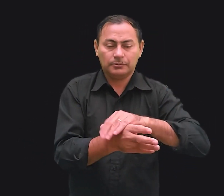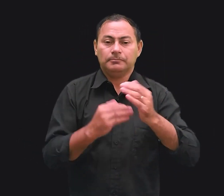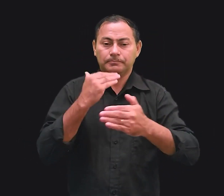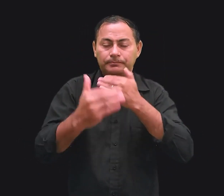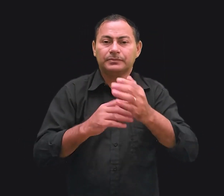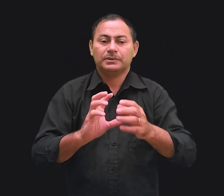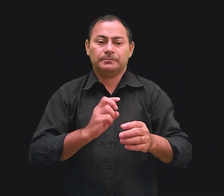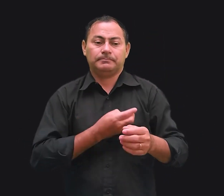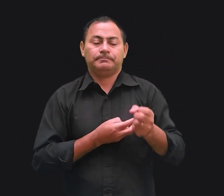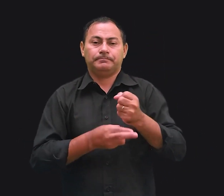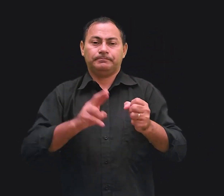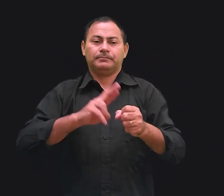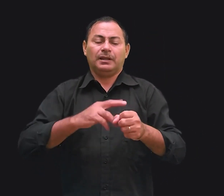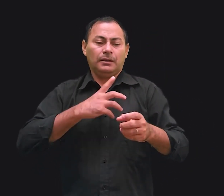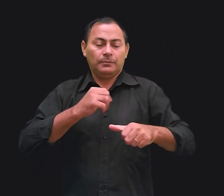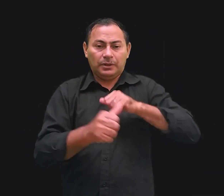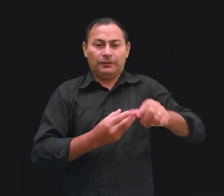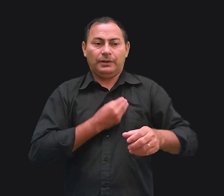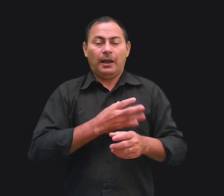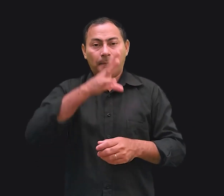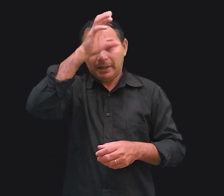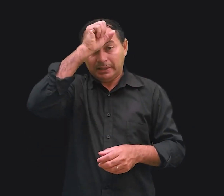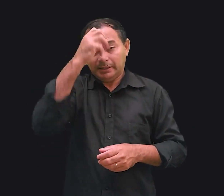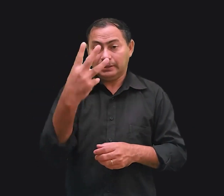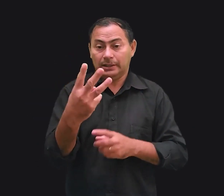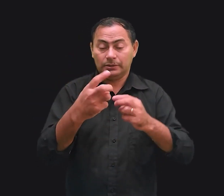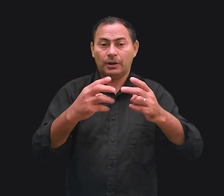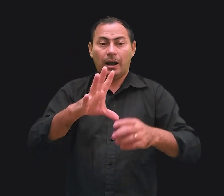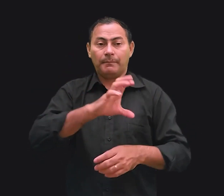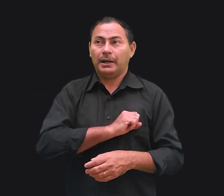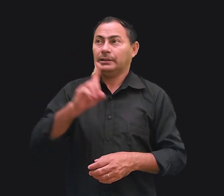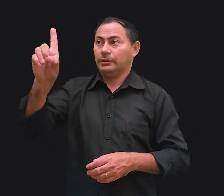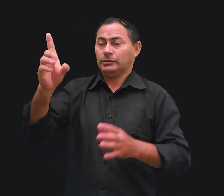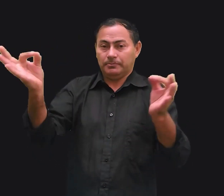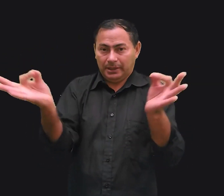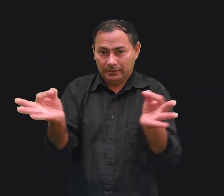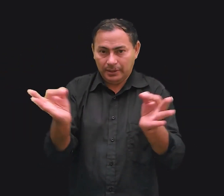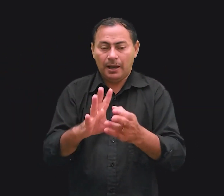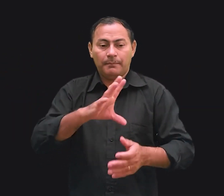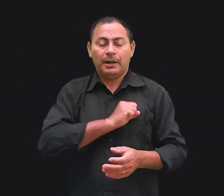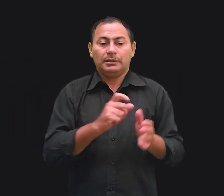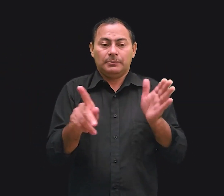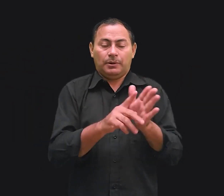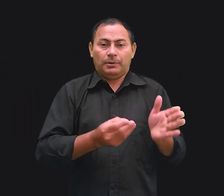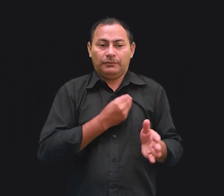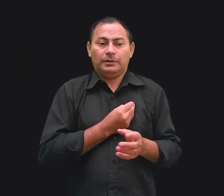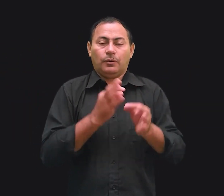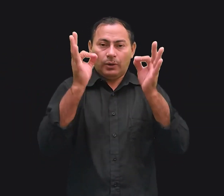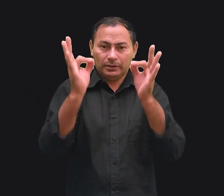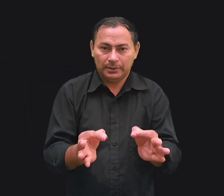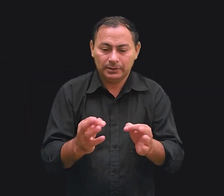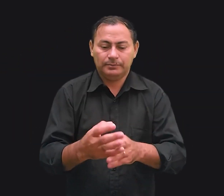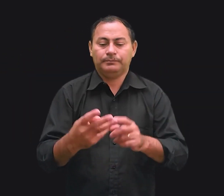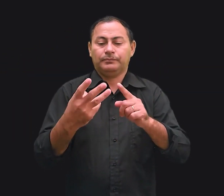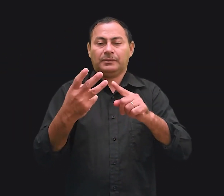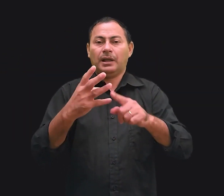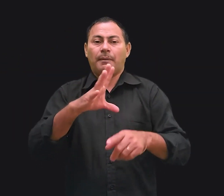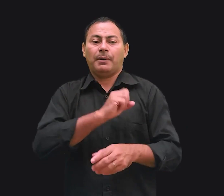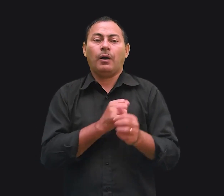viciado. No processo de recuperação, ele teve que aprender 3 coisas. Amar a Deus plenamente, amar a si mesmo corretamente e